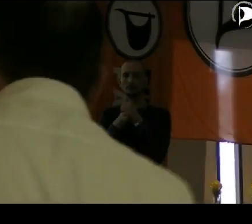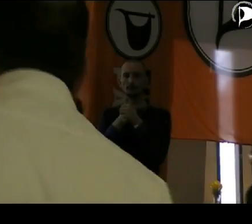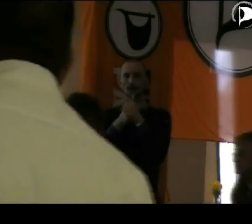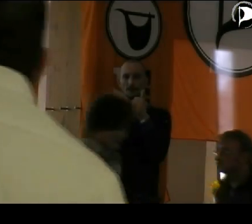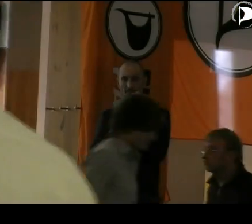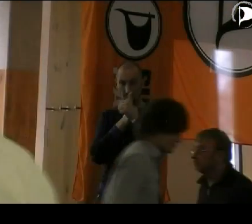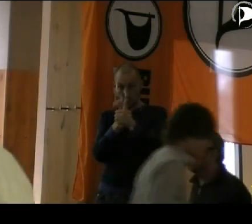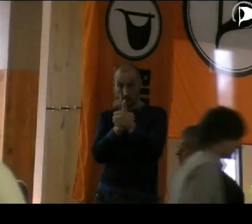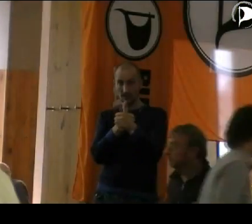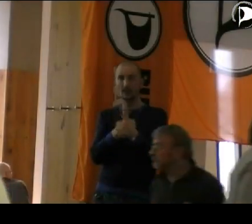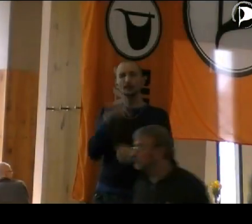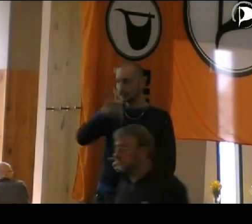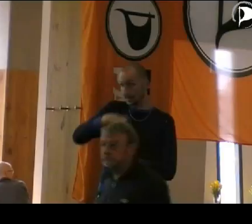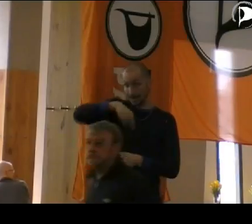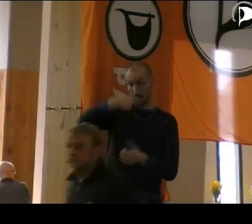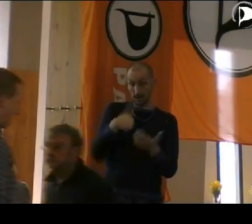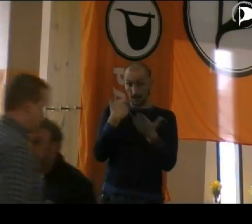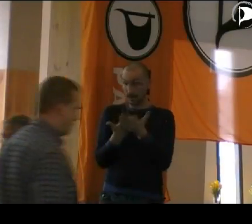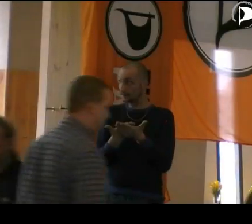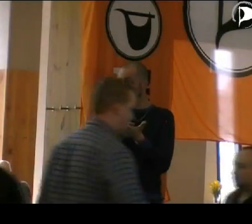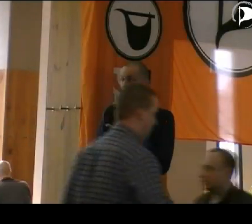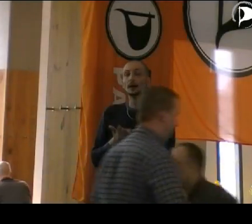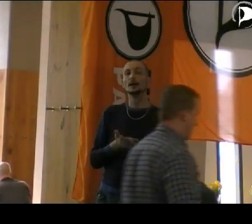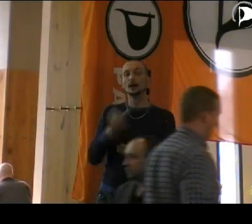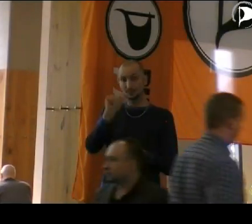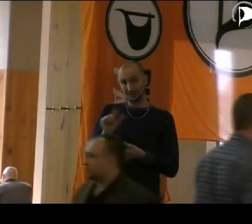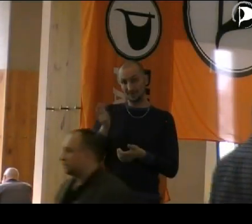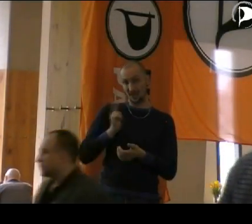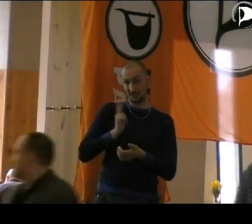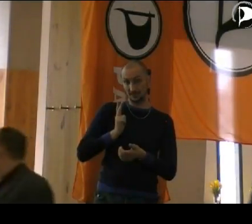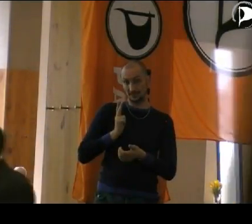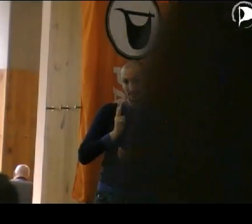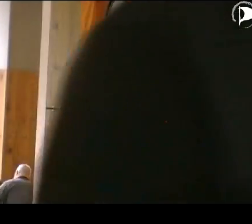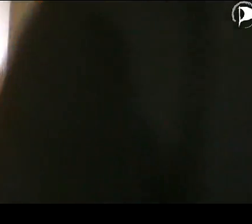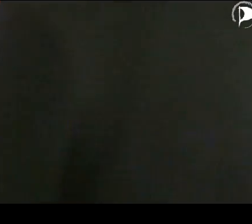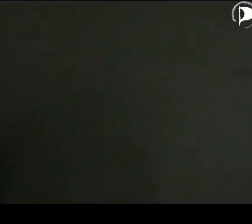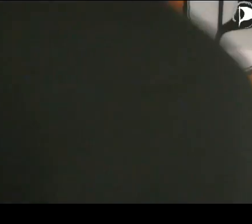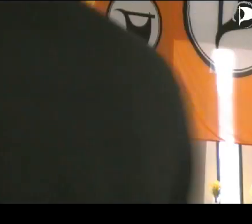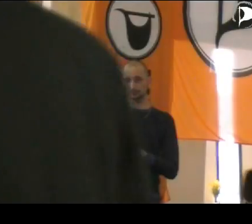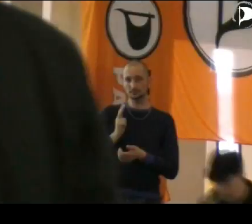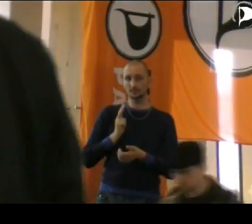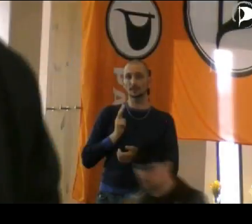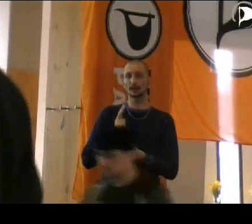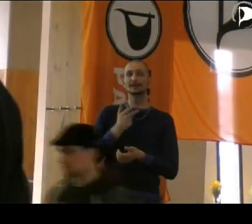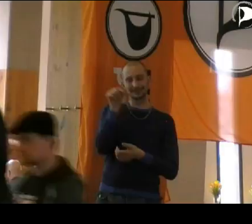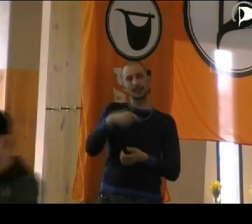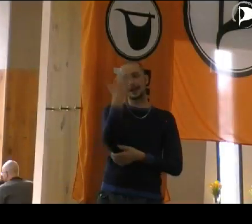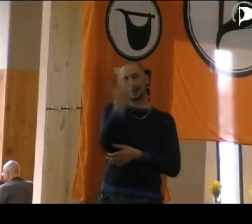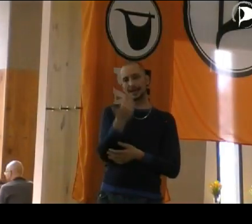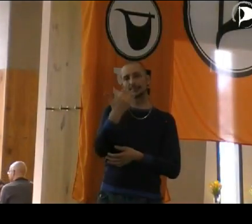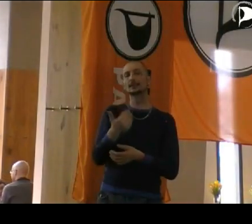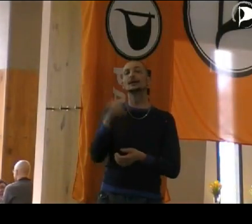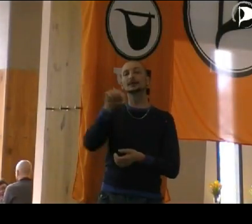auch gleich eine gott ist möglich dass auch noch keinen moment ist noch nicht zusammengerechnet der anteile